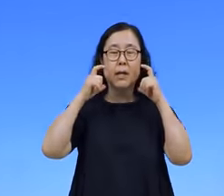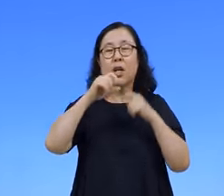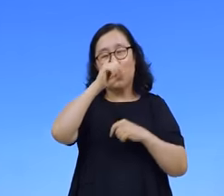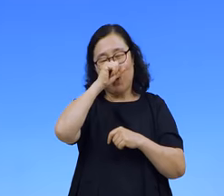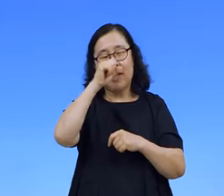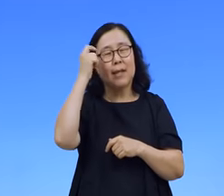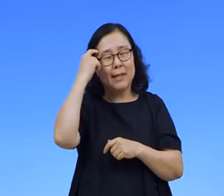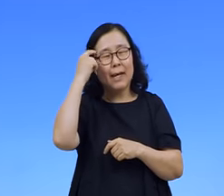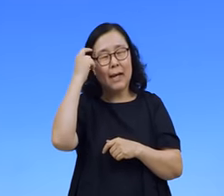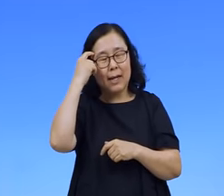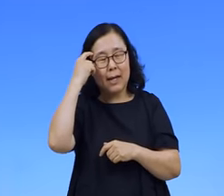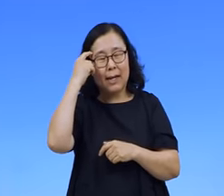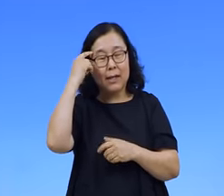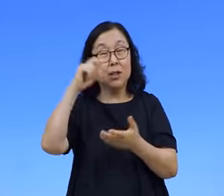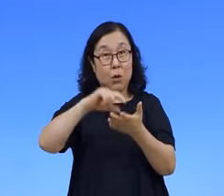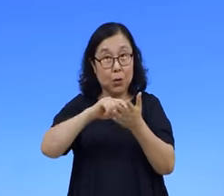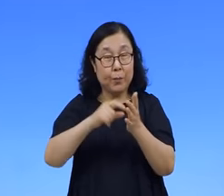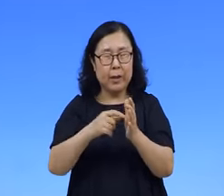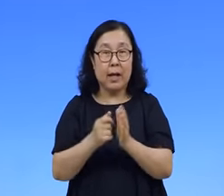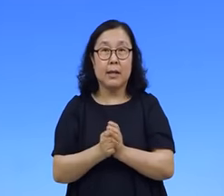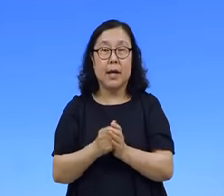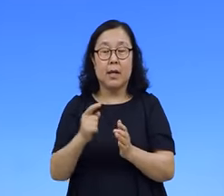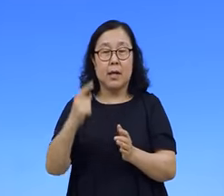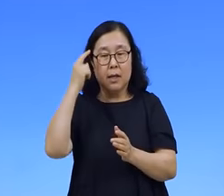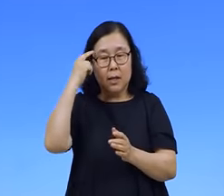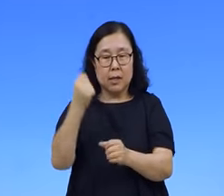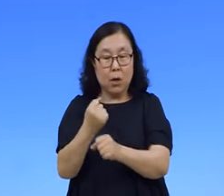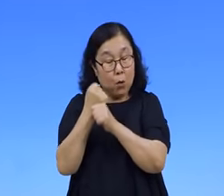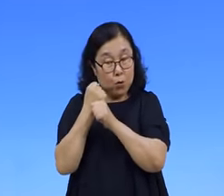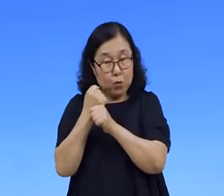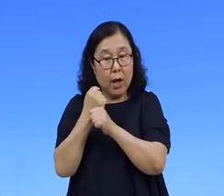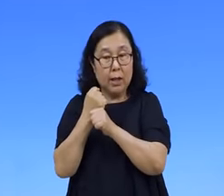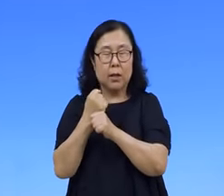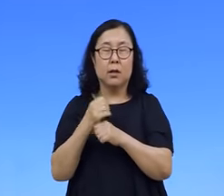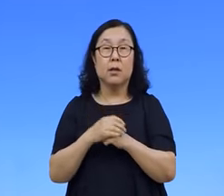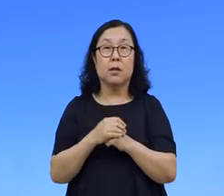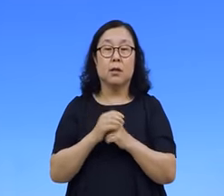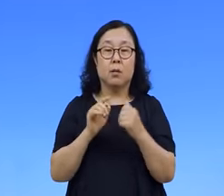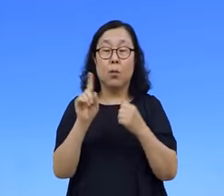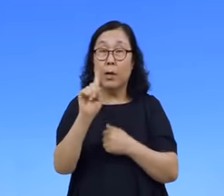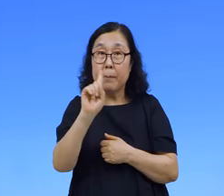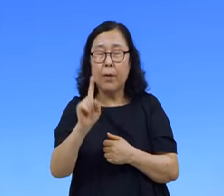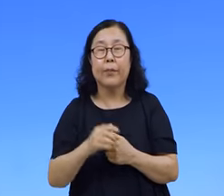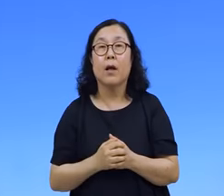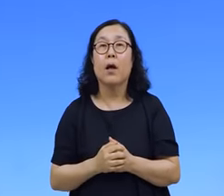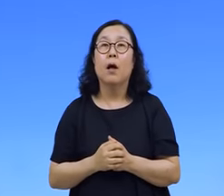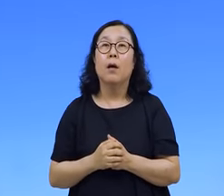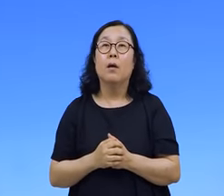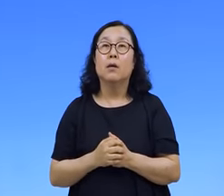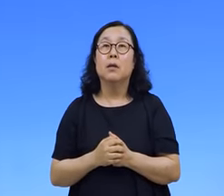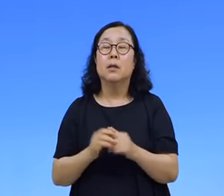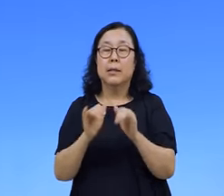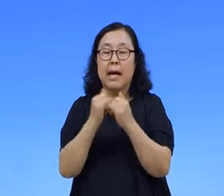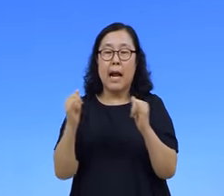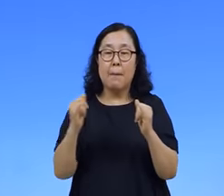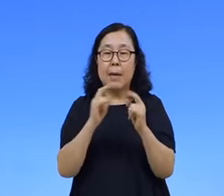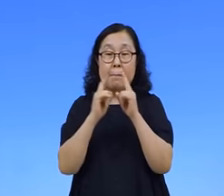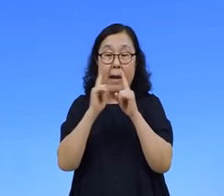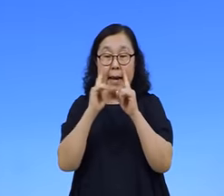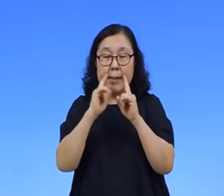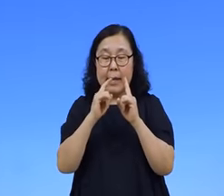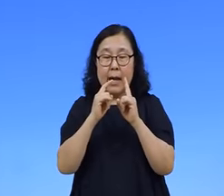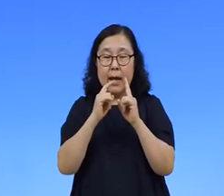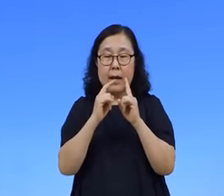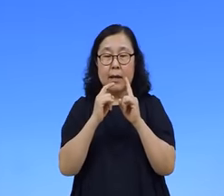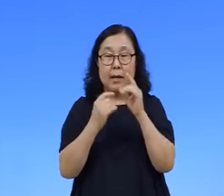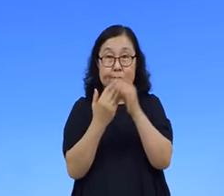할 정도인데요. 이 엘마 게이츠 교수가 무슨 연구를 했냐 하니까, 이제 그 사람이 막 말할